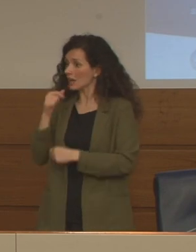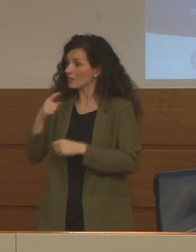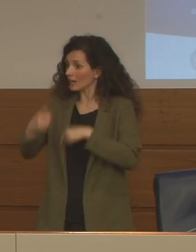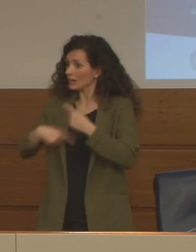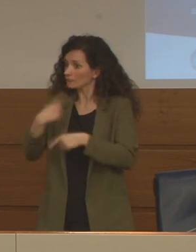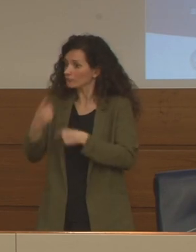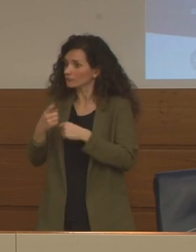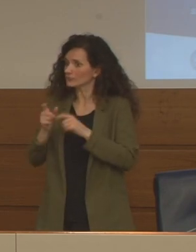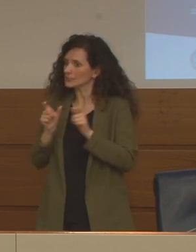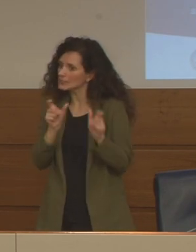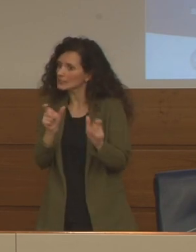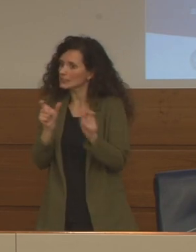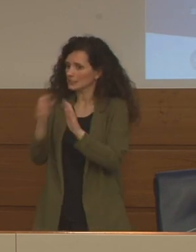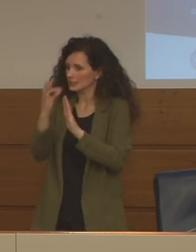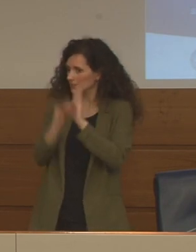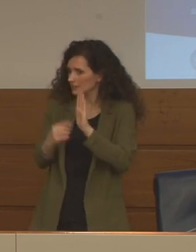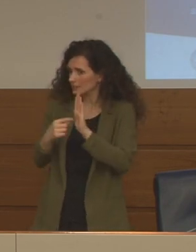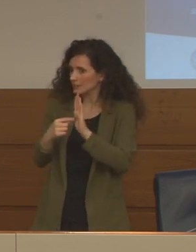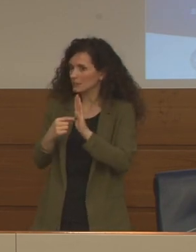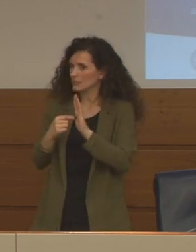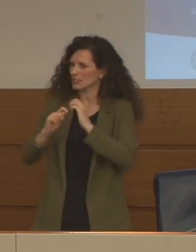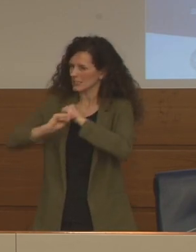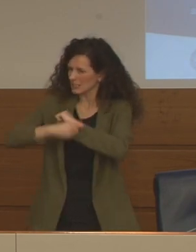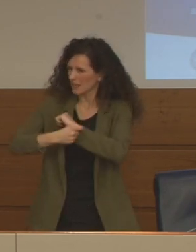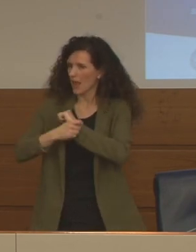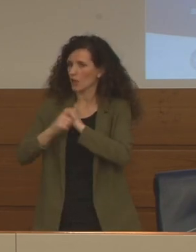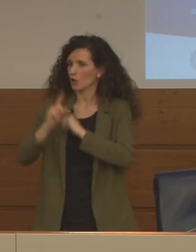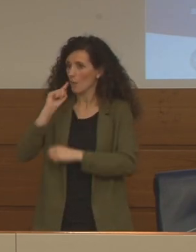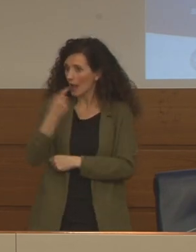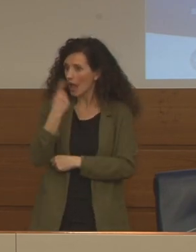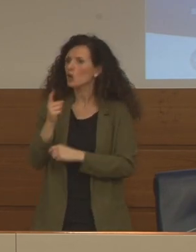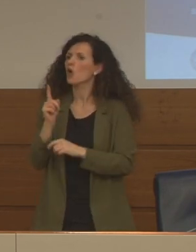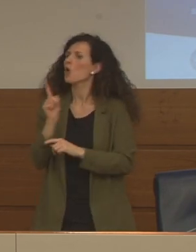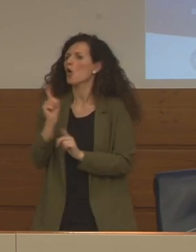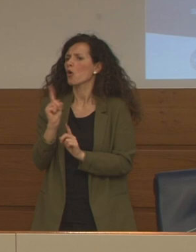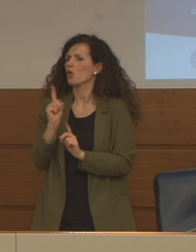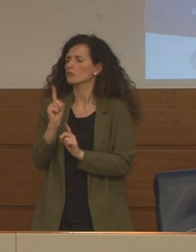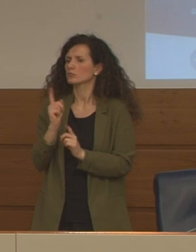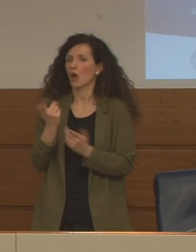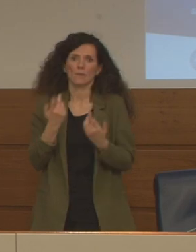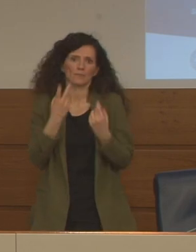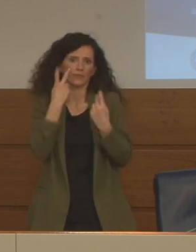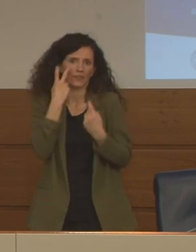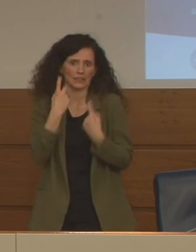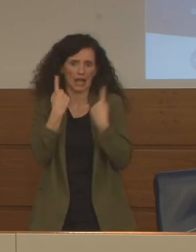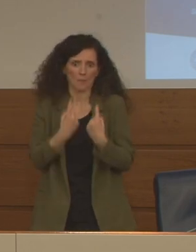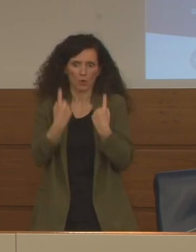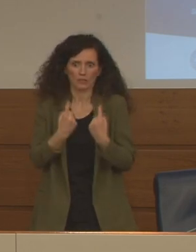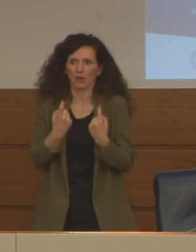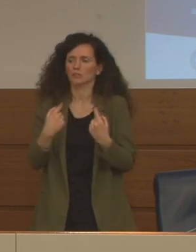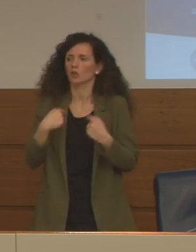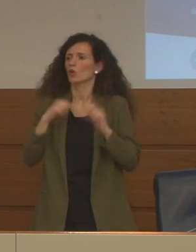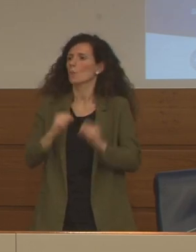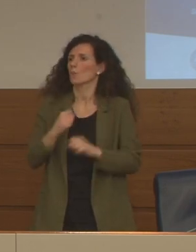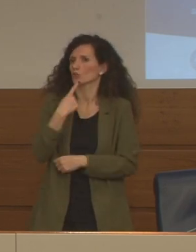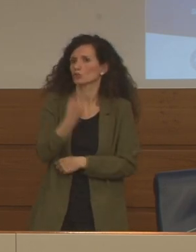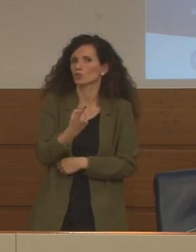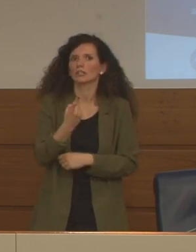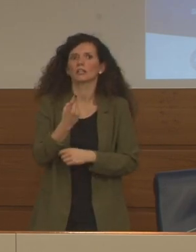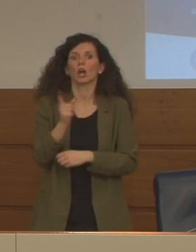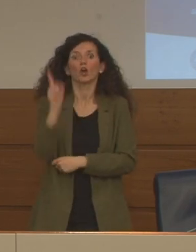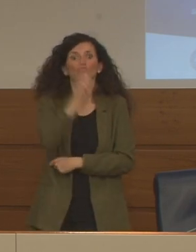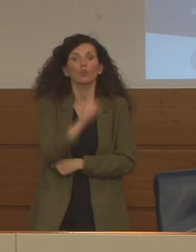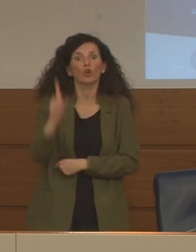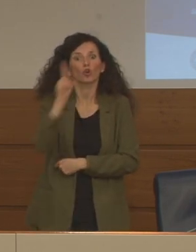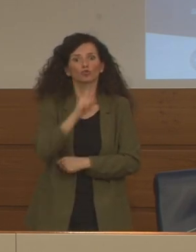e beh ci lasci misurare che effetto fanno queste quindi direi di ma io direi che non è che uno può cambiare misura ogni